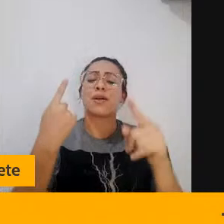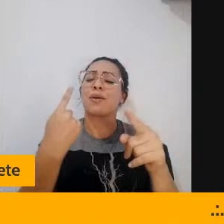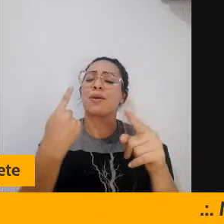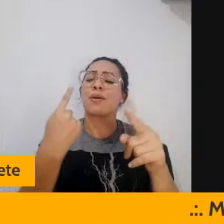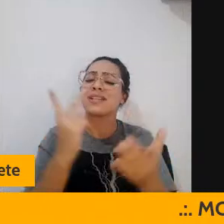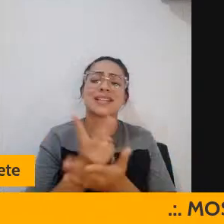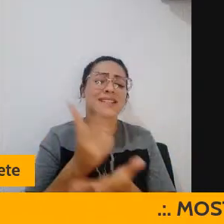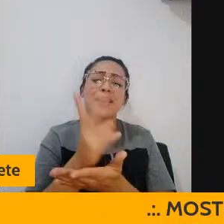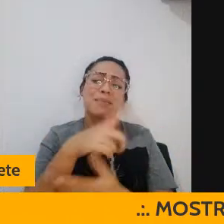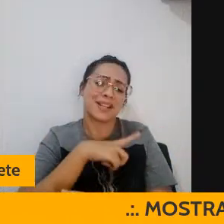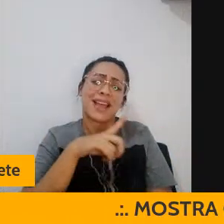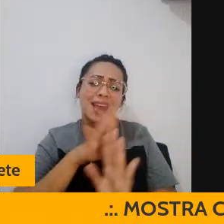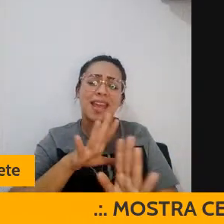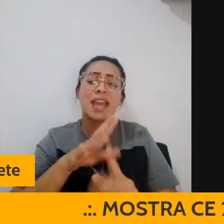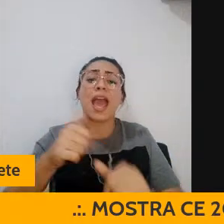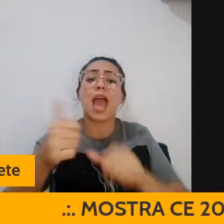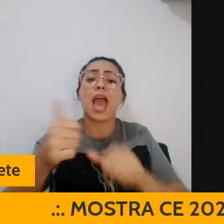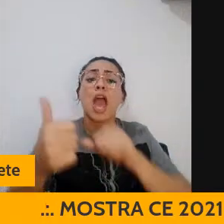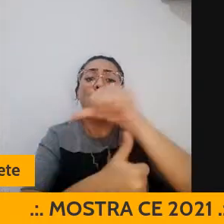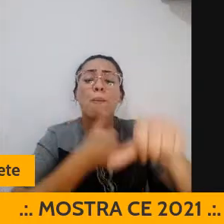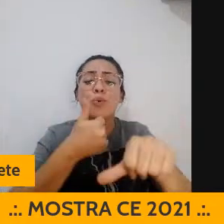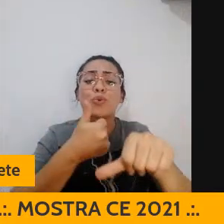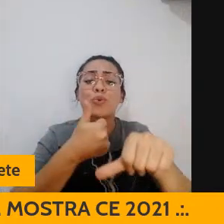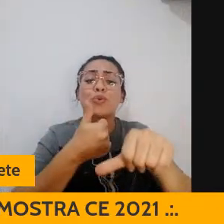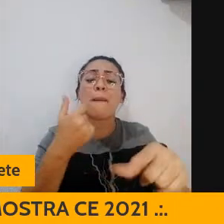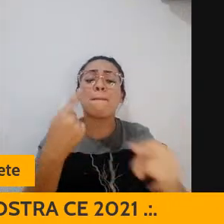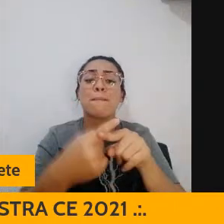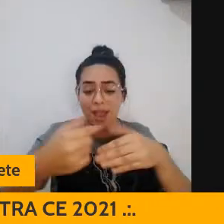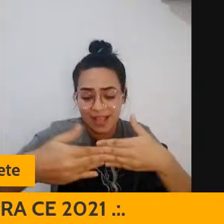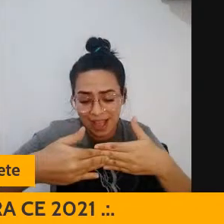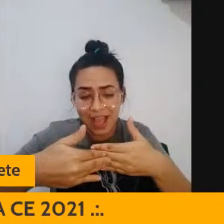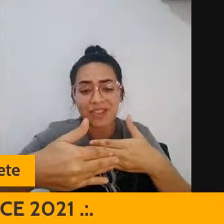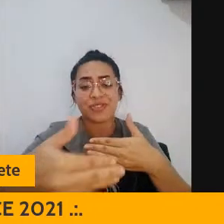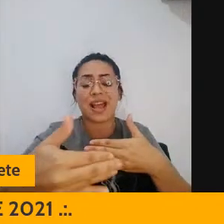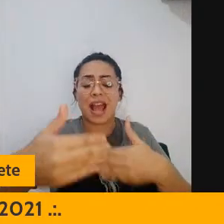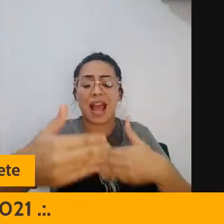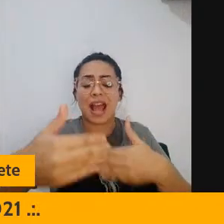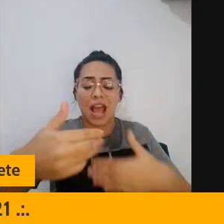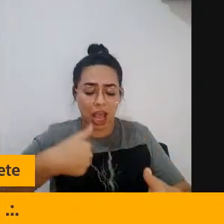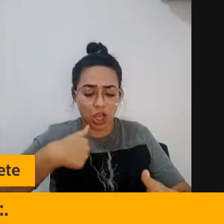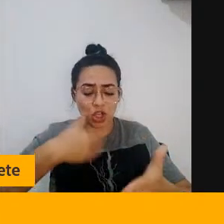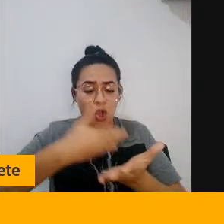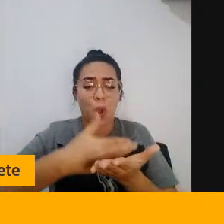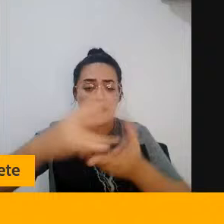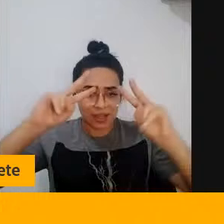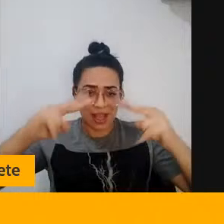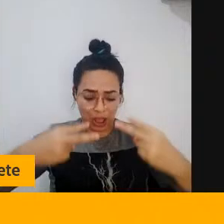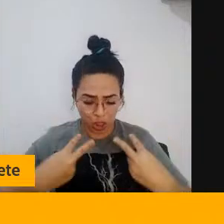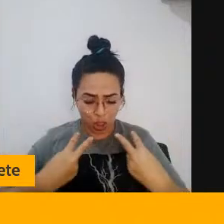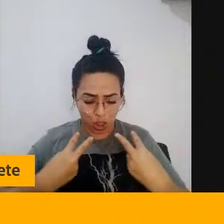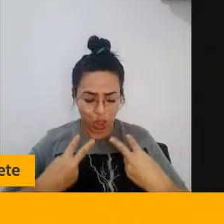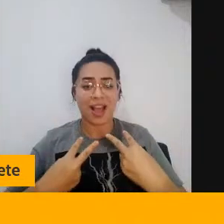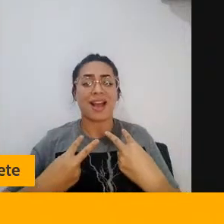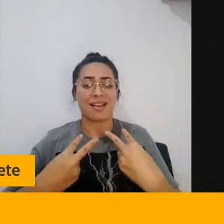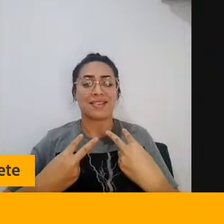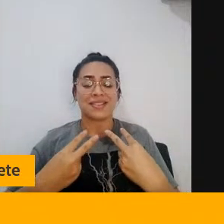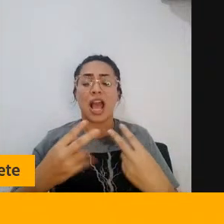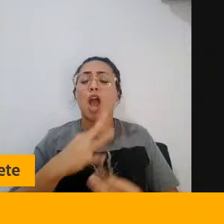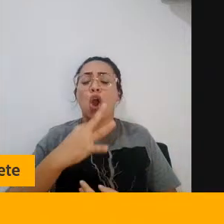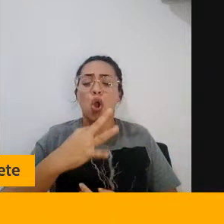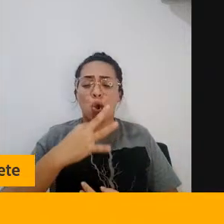tantos. Ele é outro porque, a partir de agora, a gente começa a se ver melhor, a se conhecer